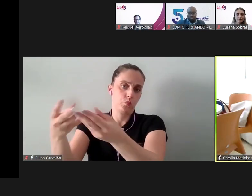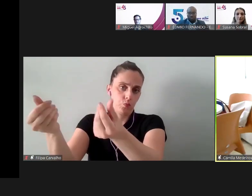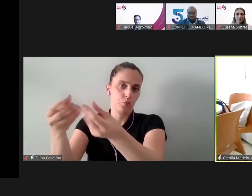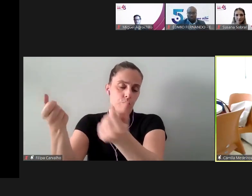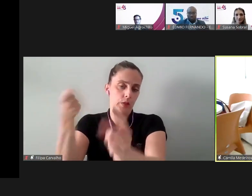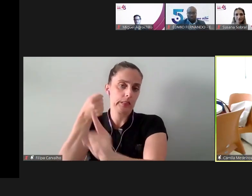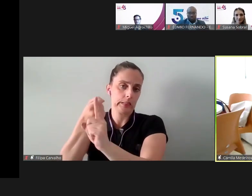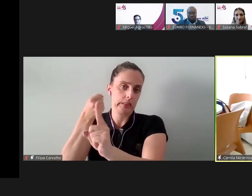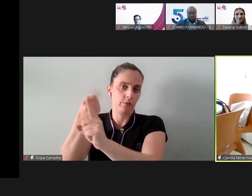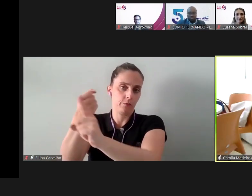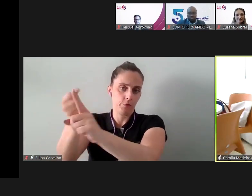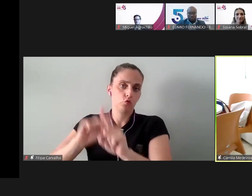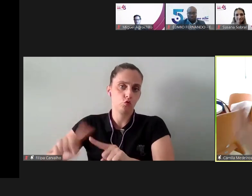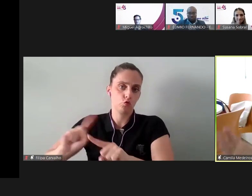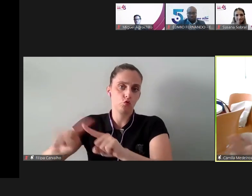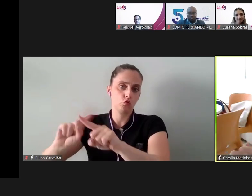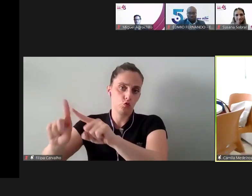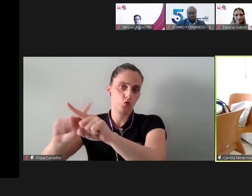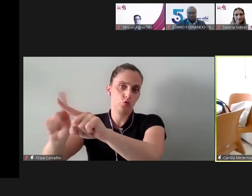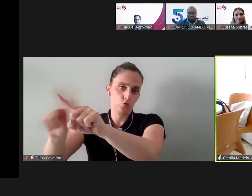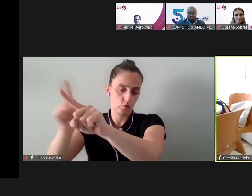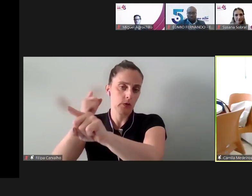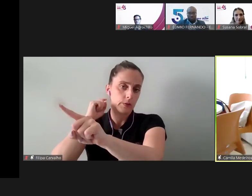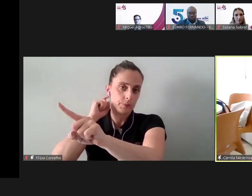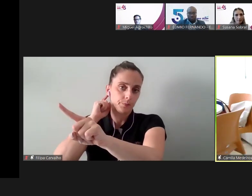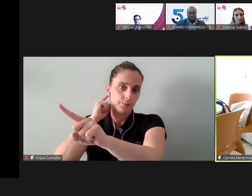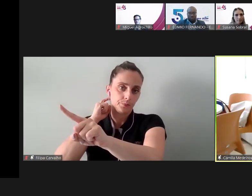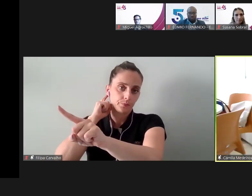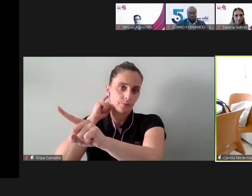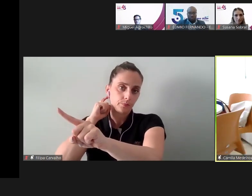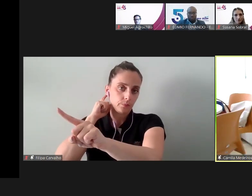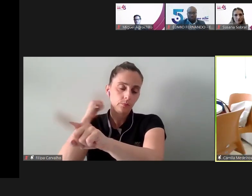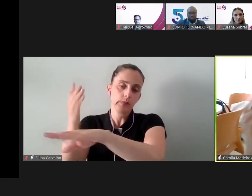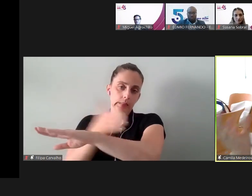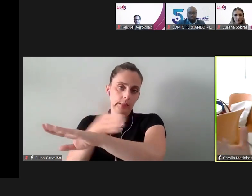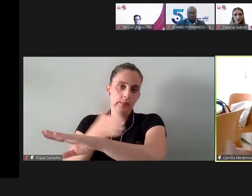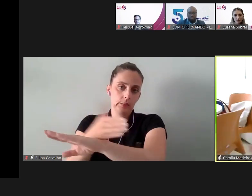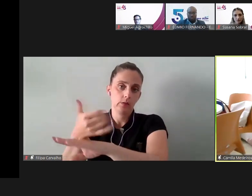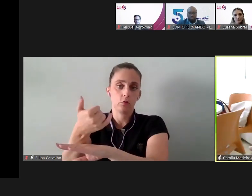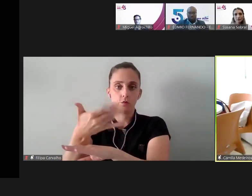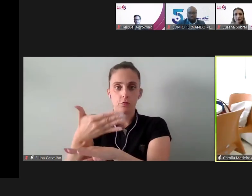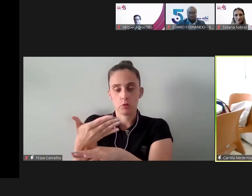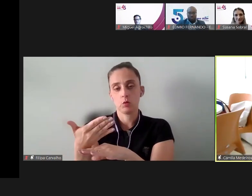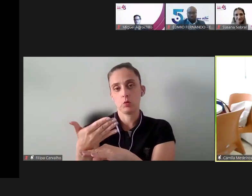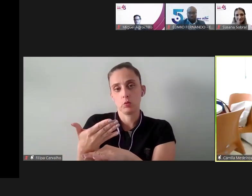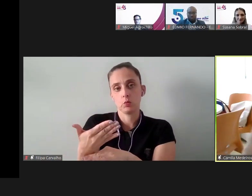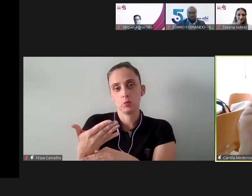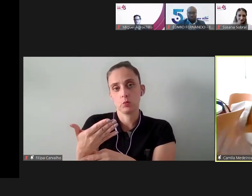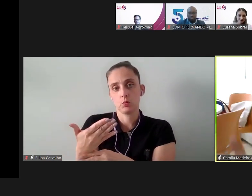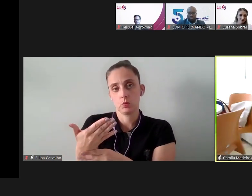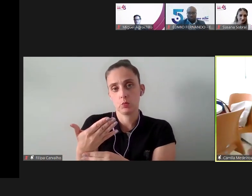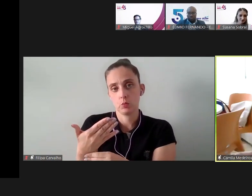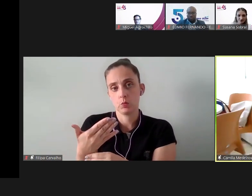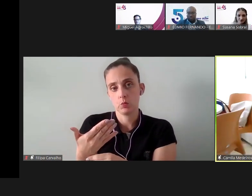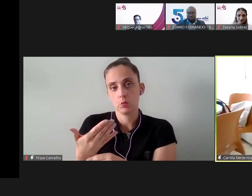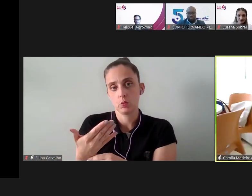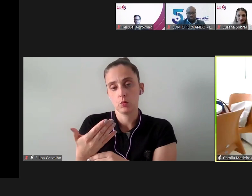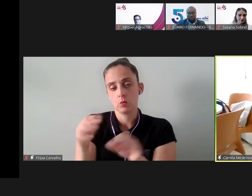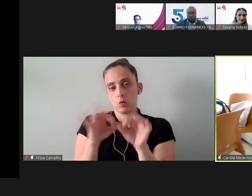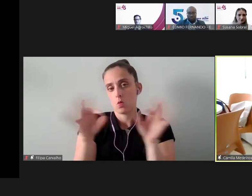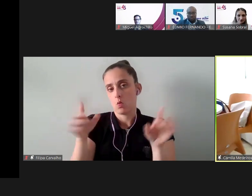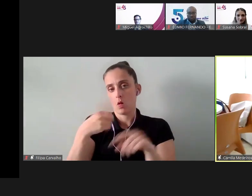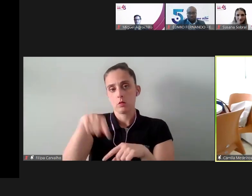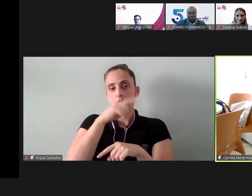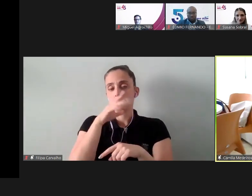que estão colocados agora no século XXI, como a gente já chegou a ser dito aqui, né,